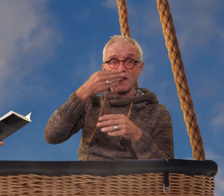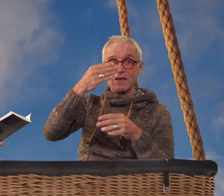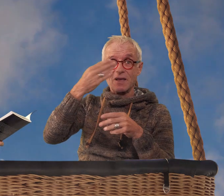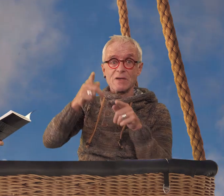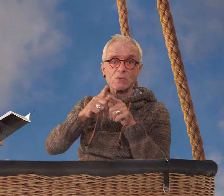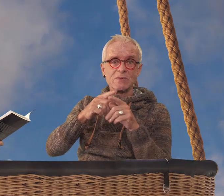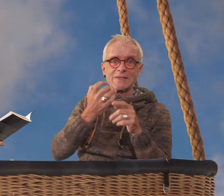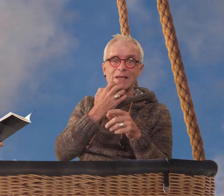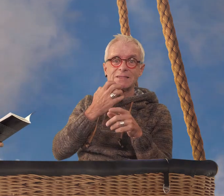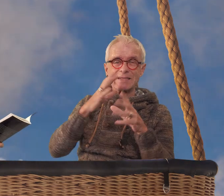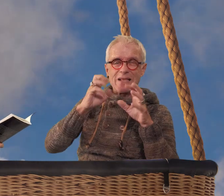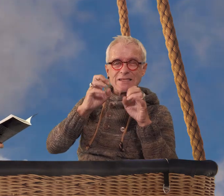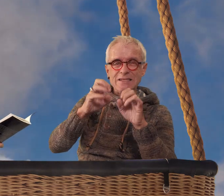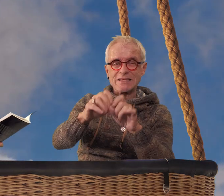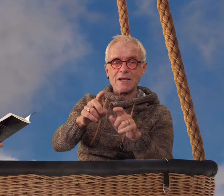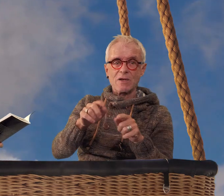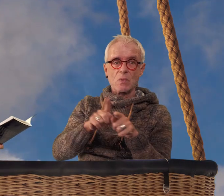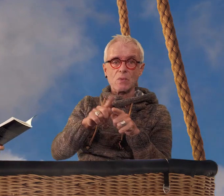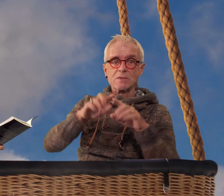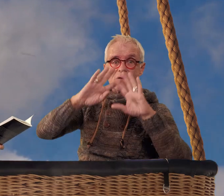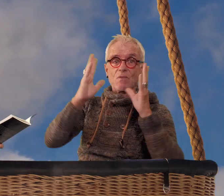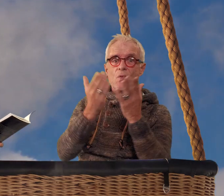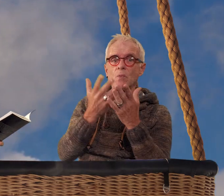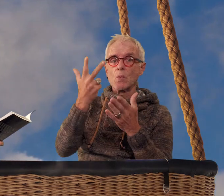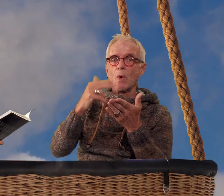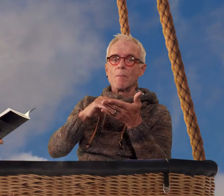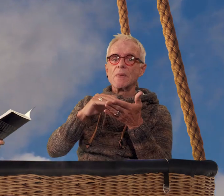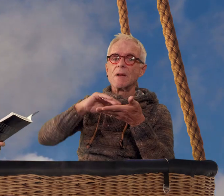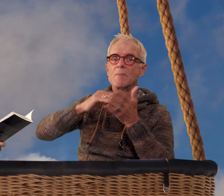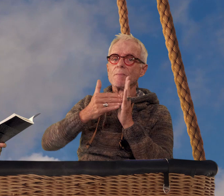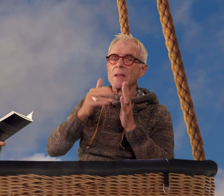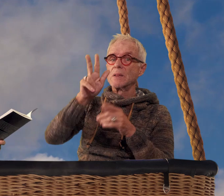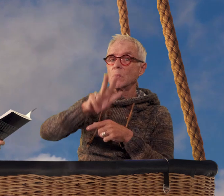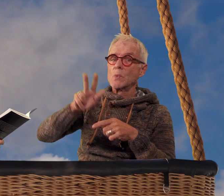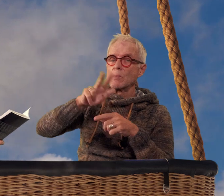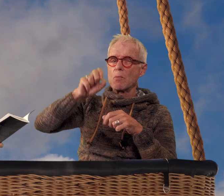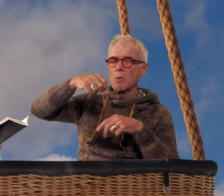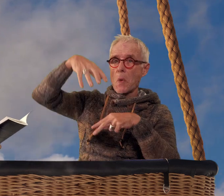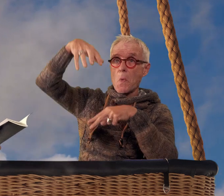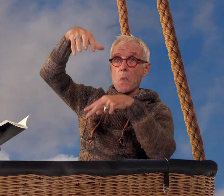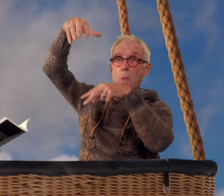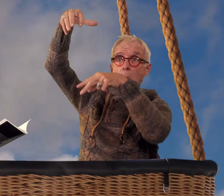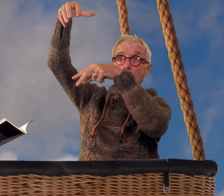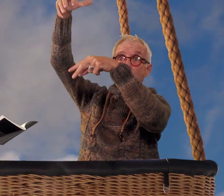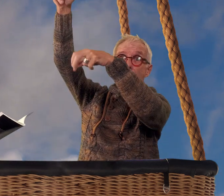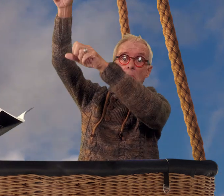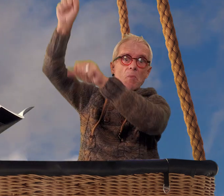'une imperméabilité absolue et son volume, 3000 m3, lui permettait de s'élever aux plus grandes hauteurs.